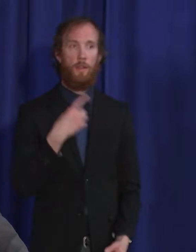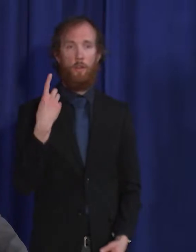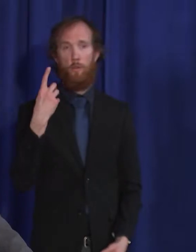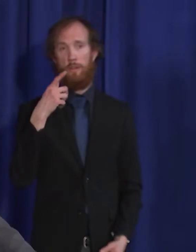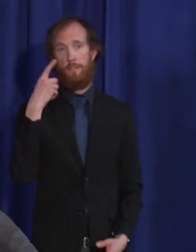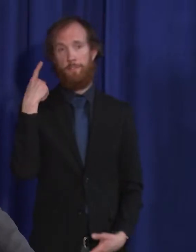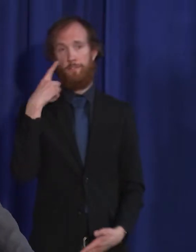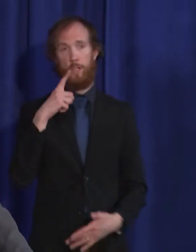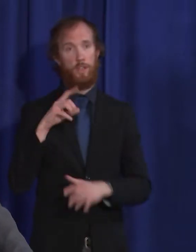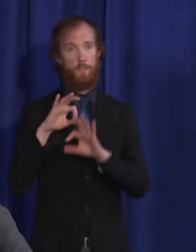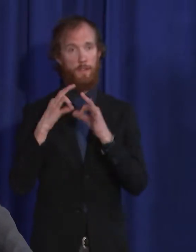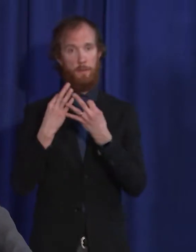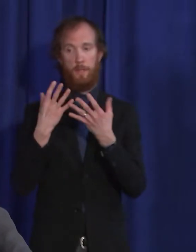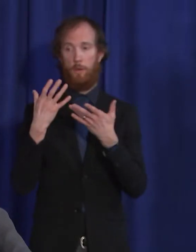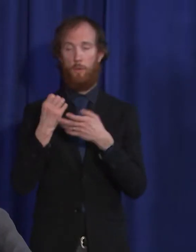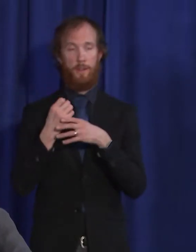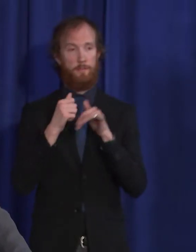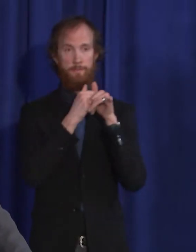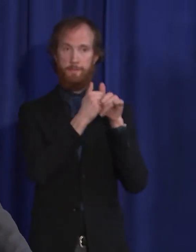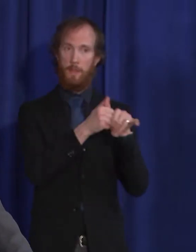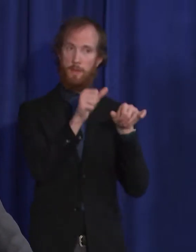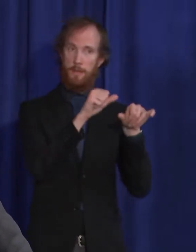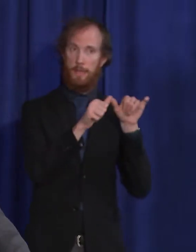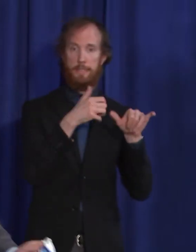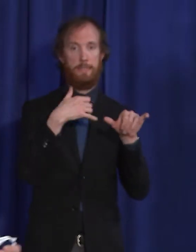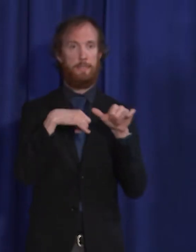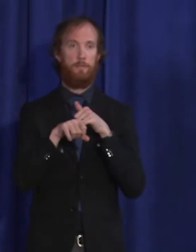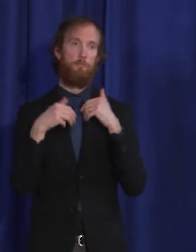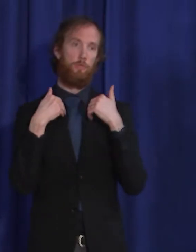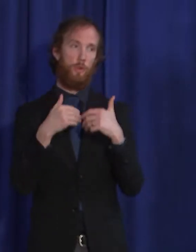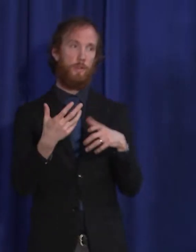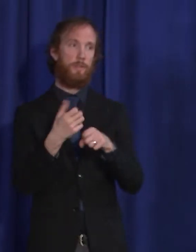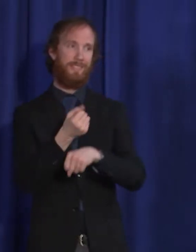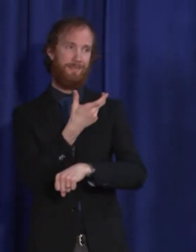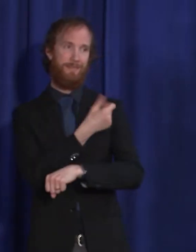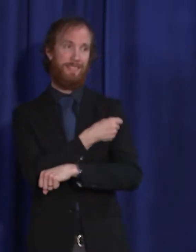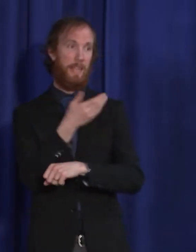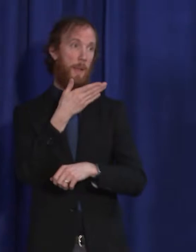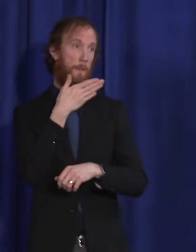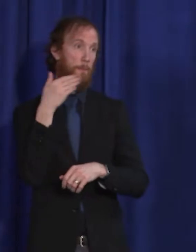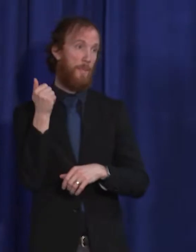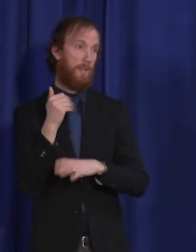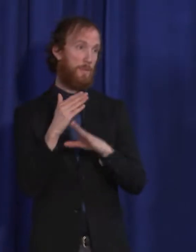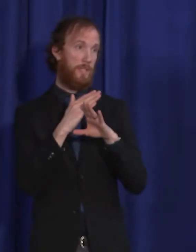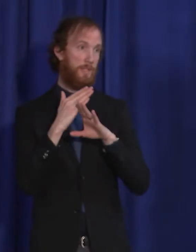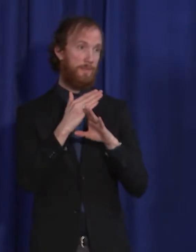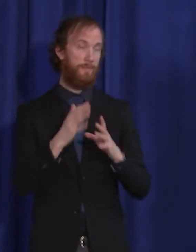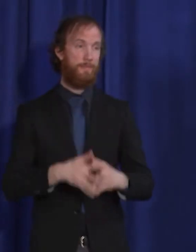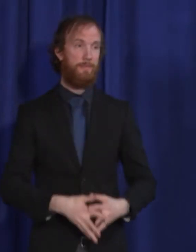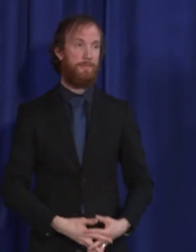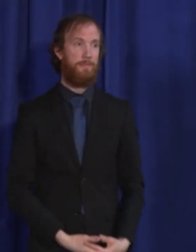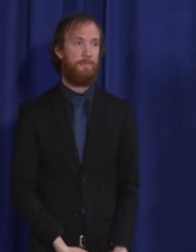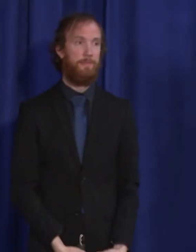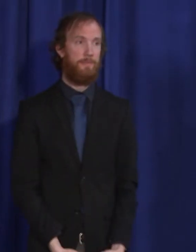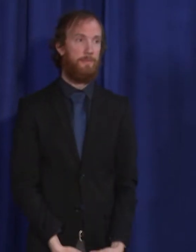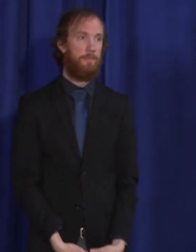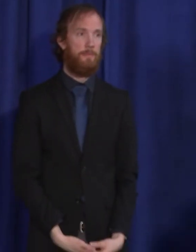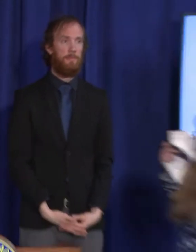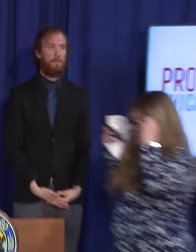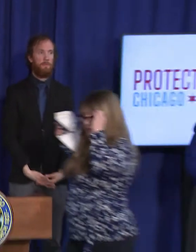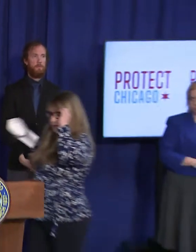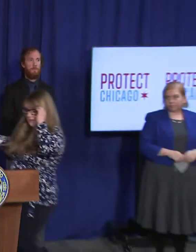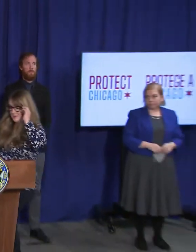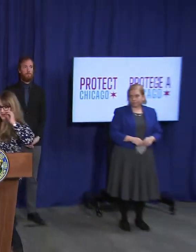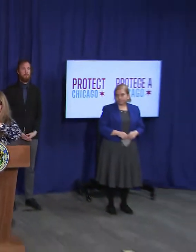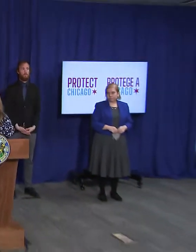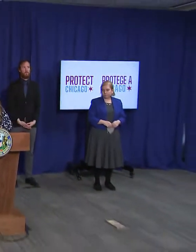going to follow the science, but I still ask that everybody get vaccinated. It's still your best protection. Gracias. Y para la doctora Luna, si me podría explicar rapidito para